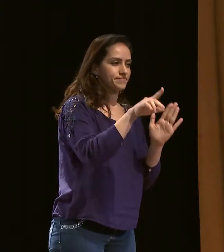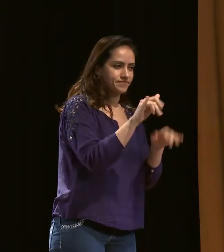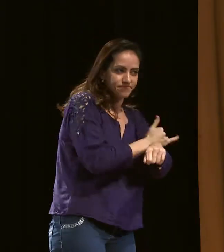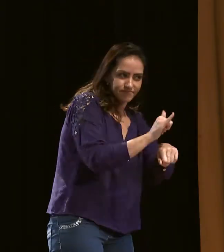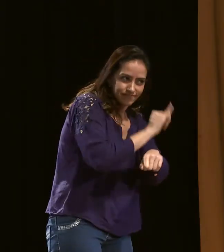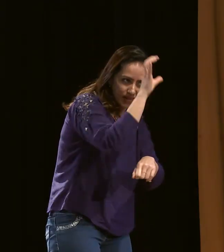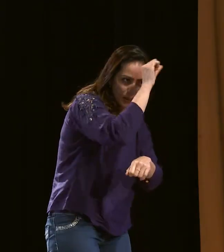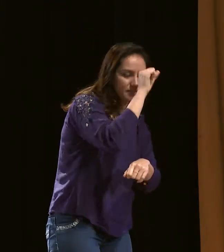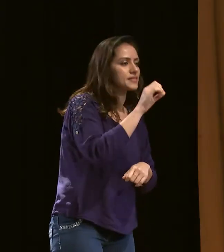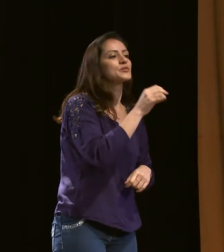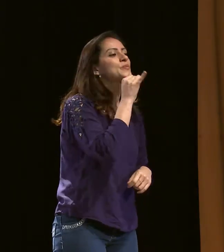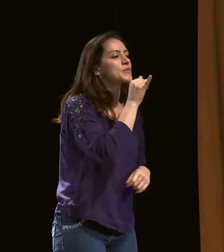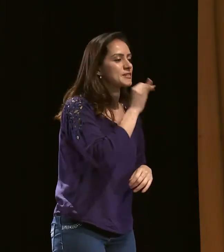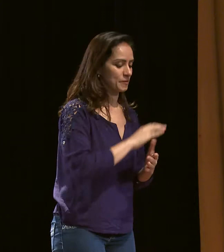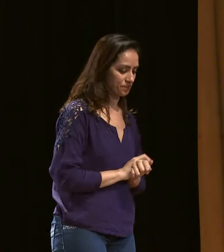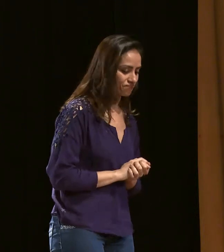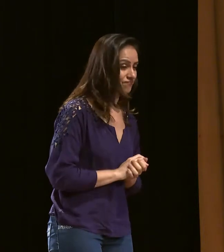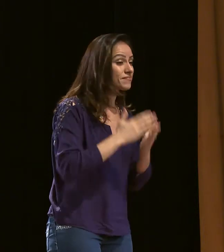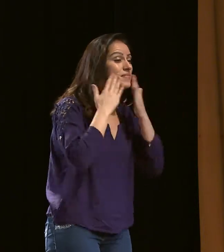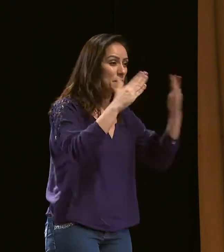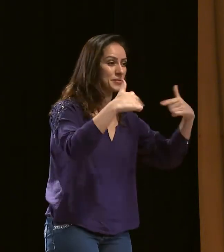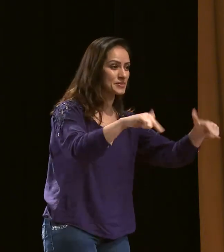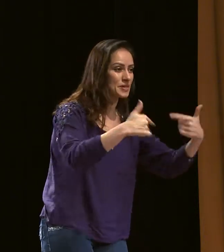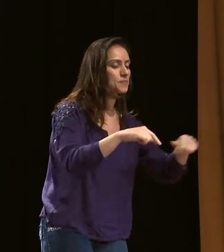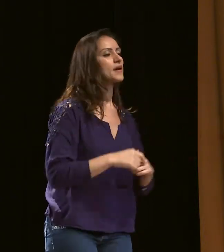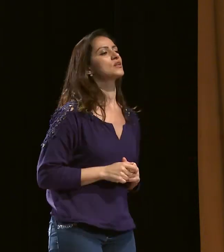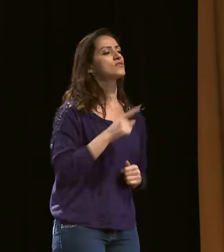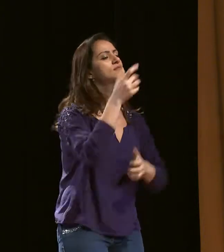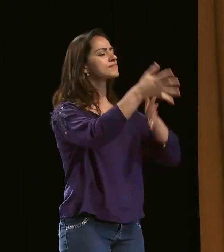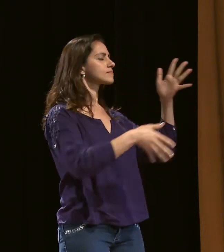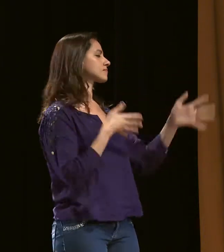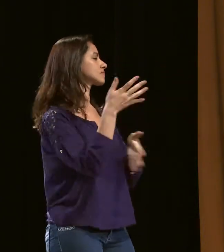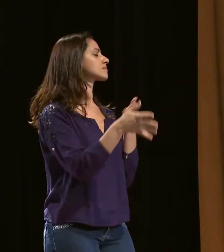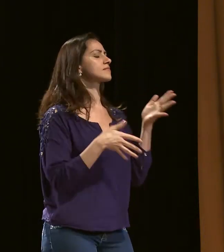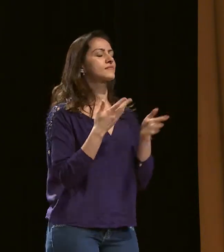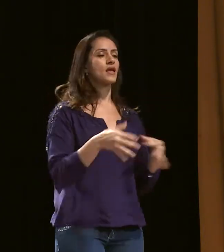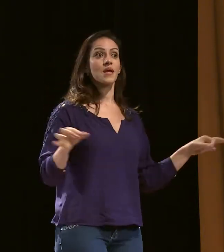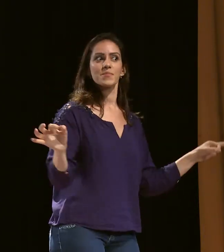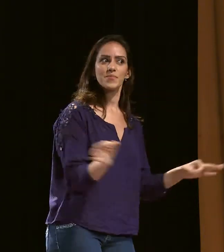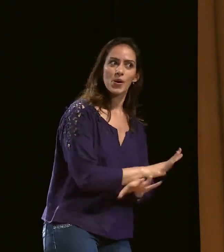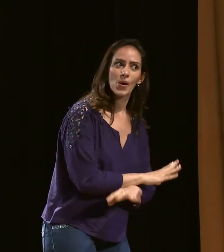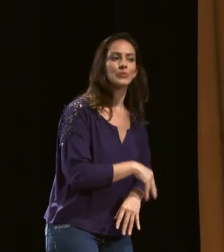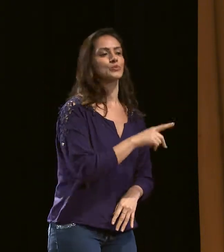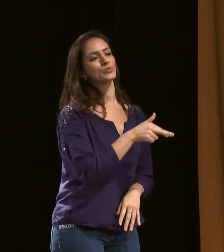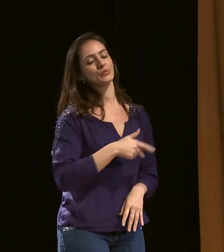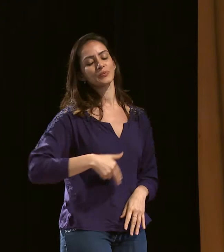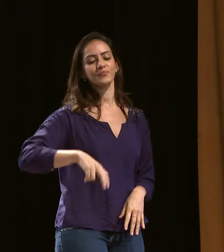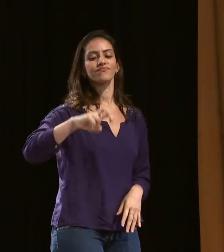Uma outra estratégia também de aprendizagem é, por exemplo, na apresentação de trabalho, eu estava ali comunicando, sinalizando, ao término